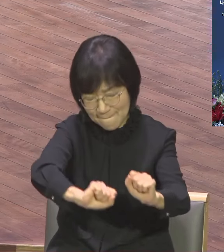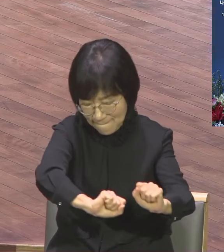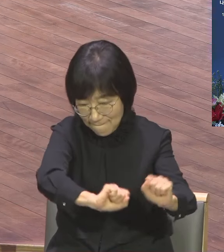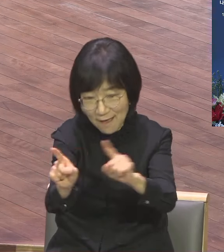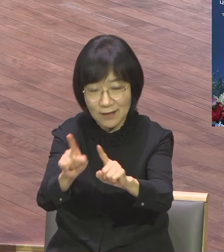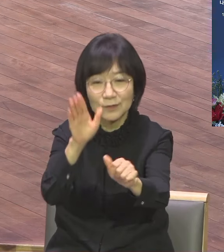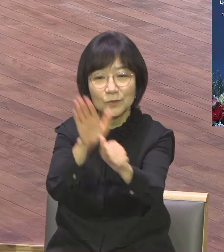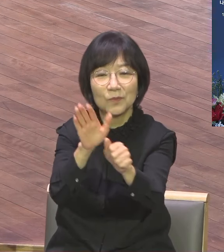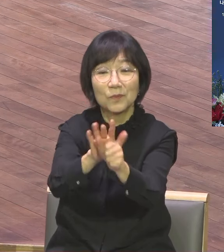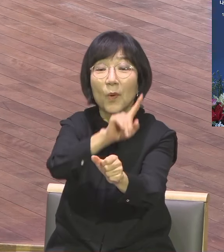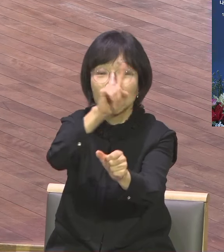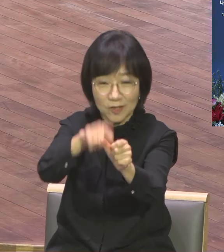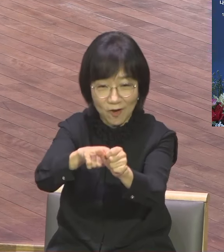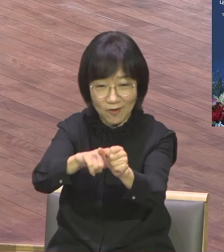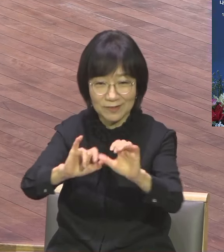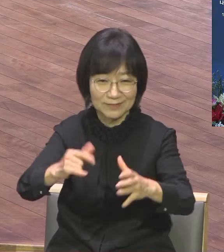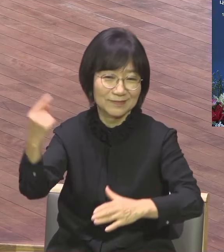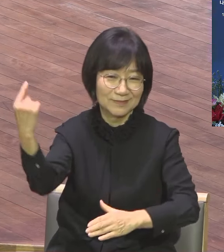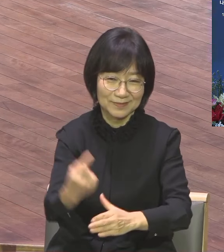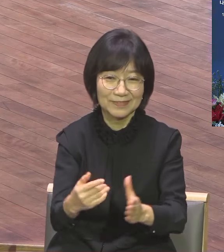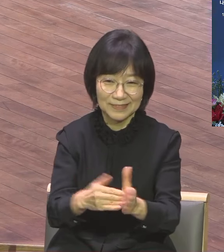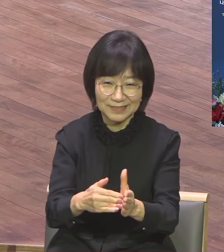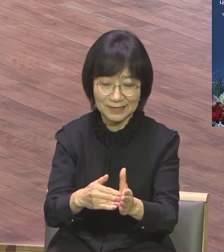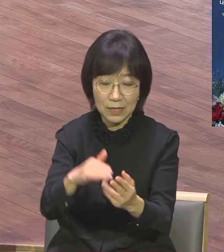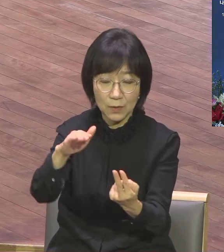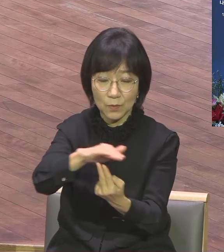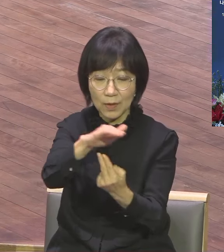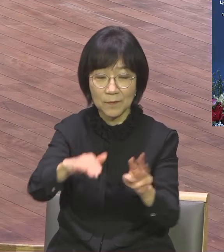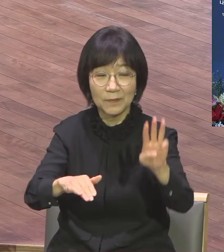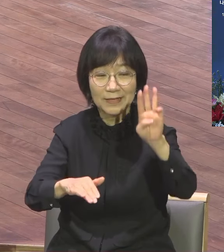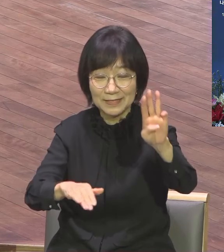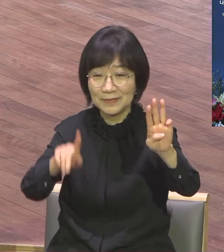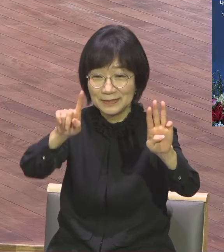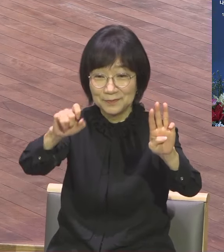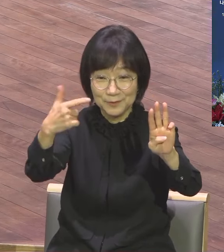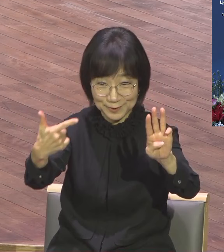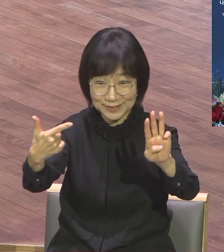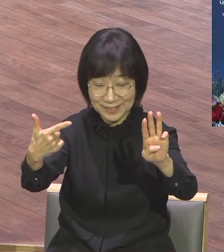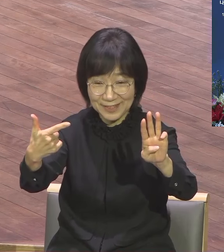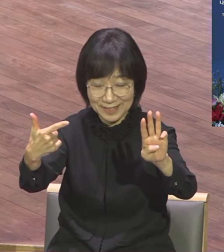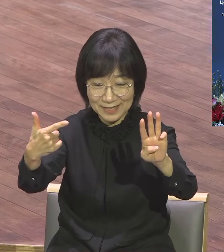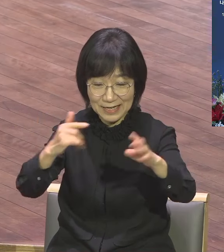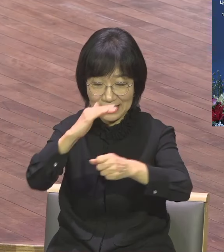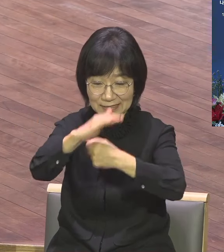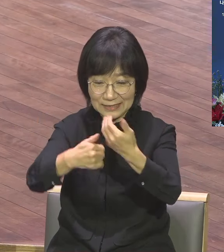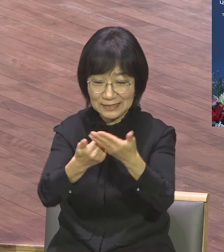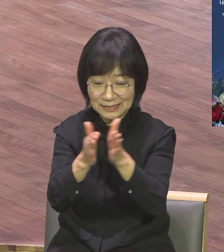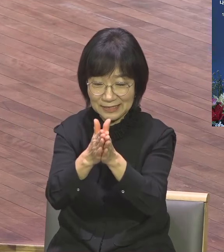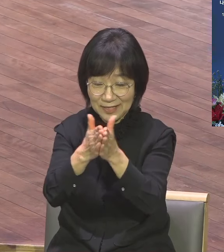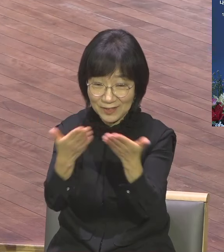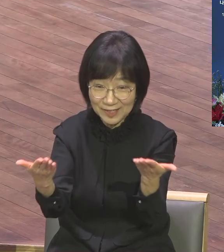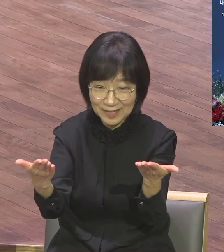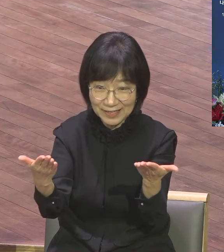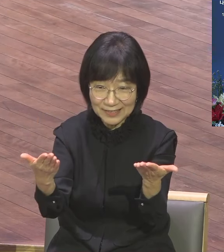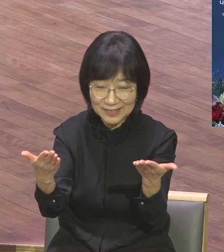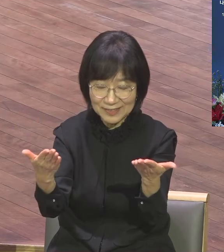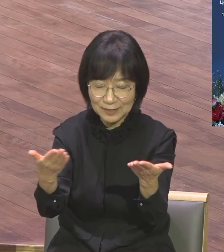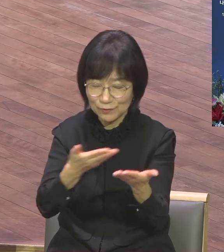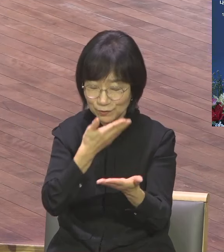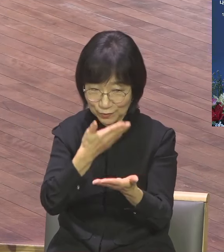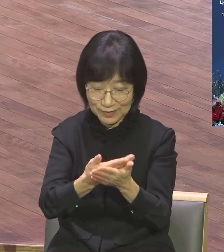위해서. 자, 요한복음 3장 16절. 성경에서 제일 쉬운, 제일 많이